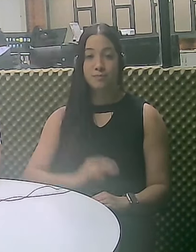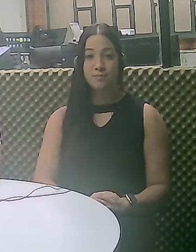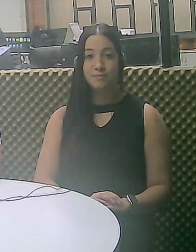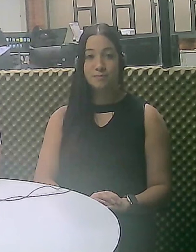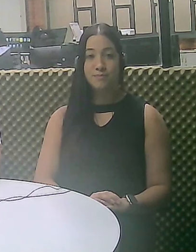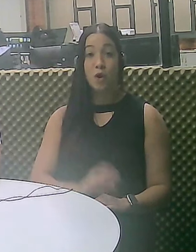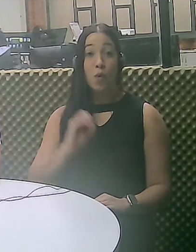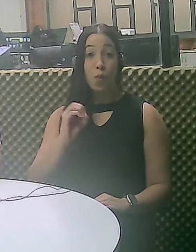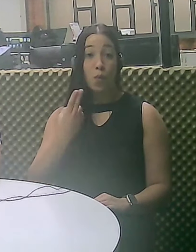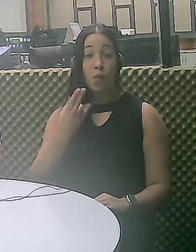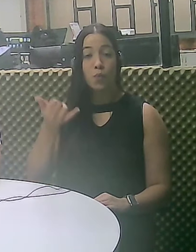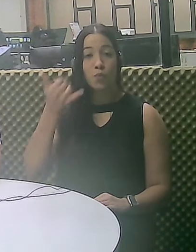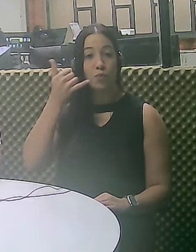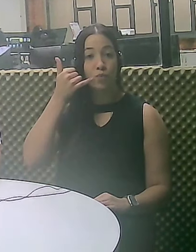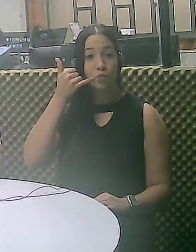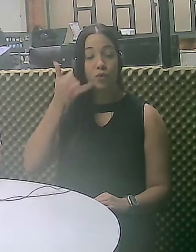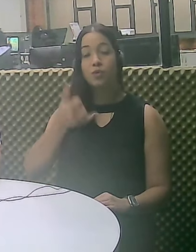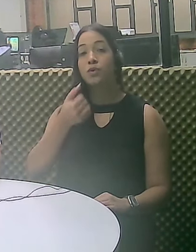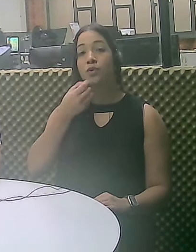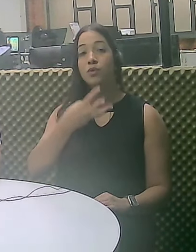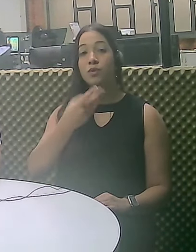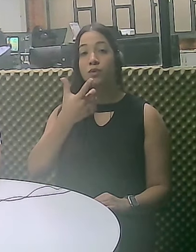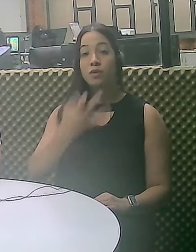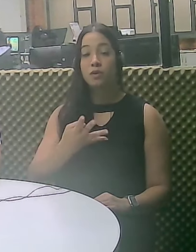comap@gmail.com ou pelo telefone